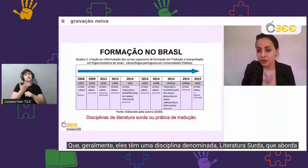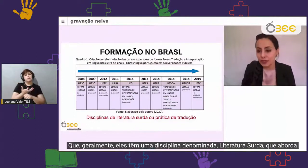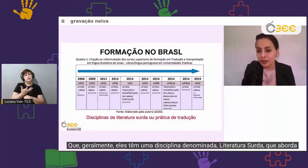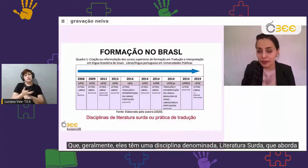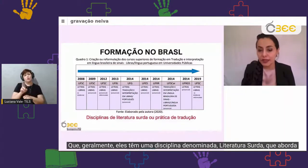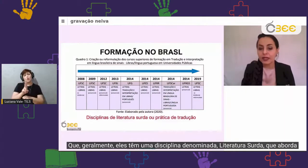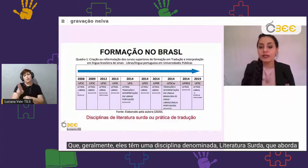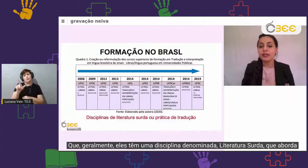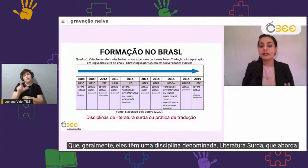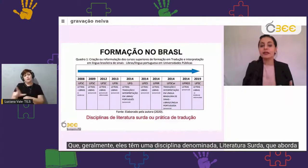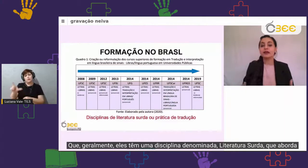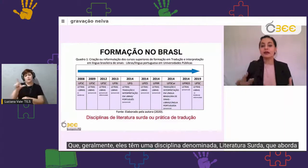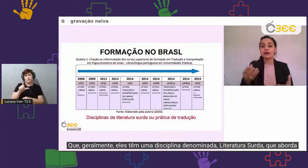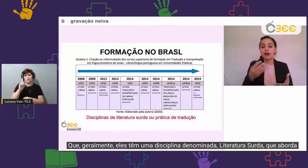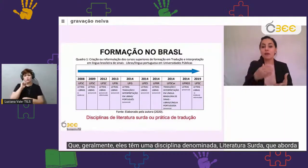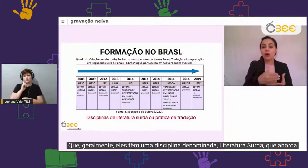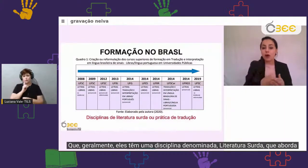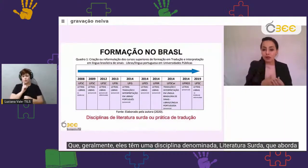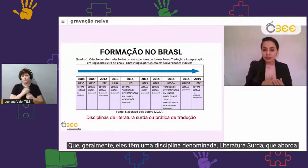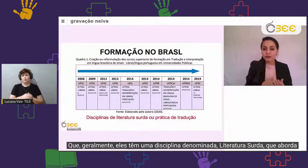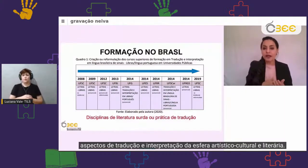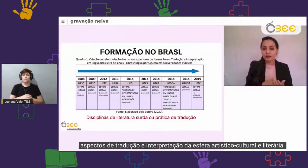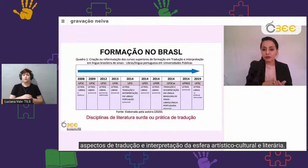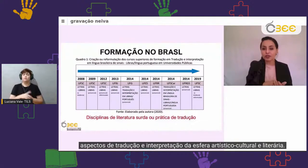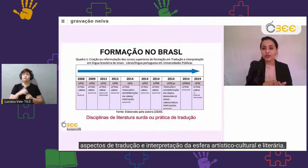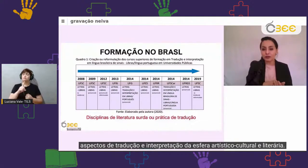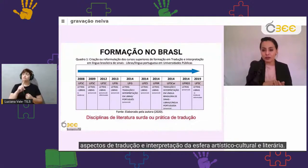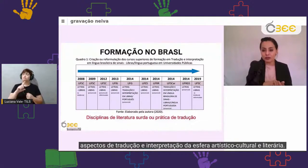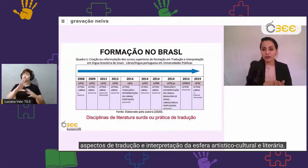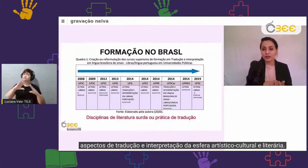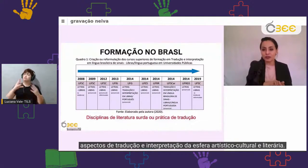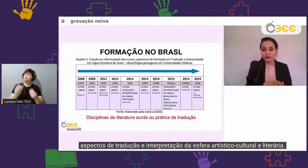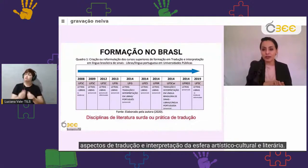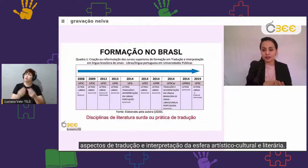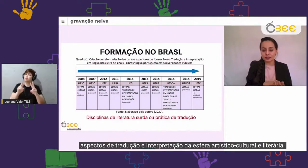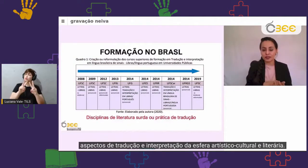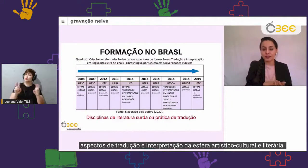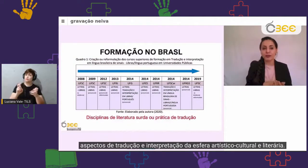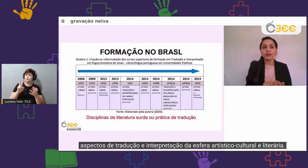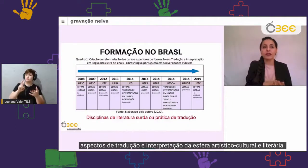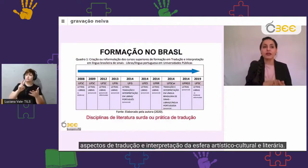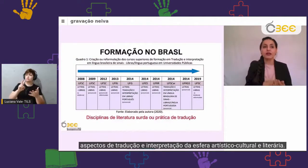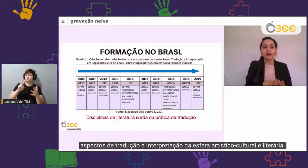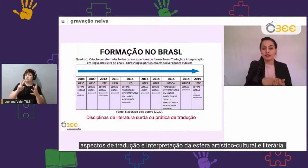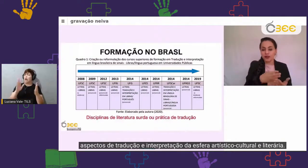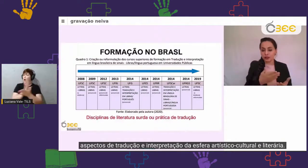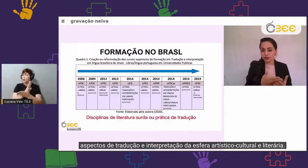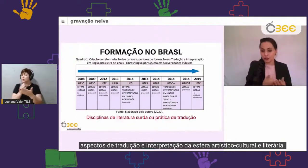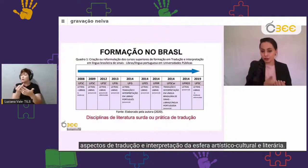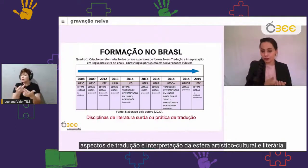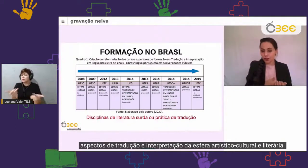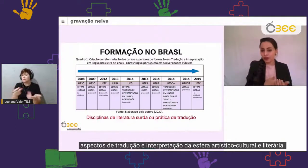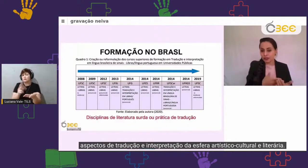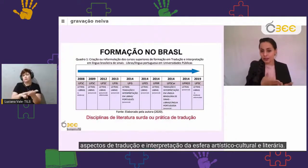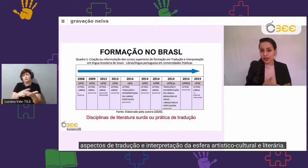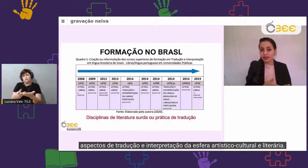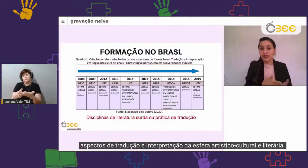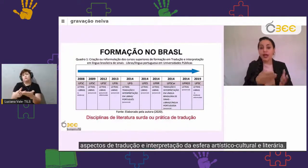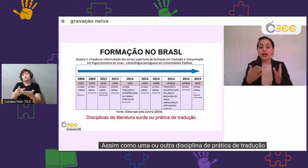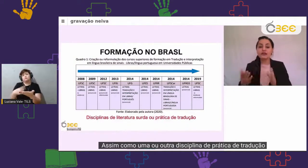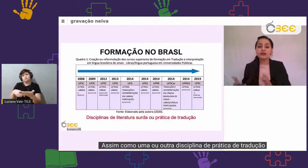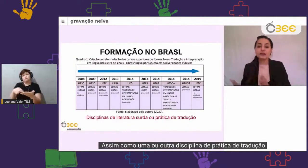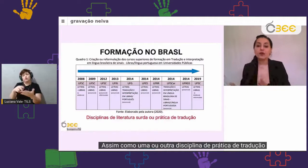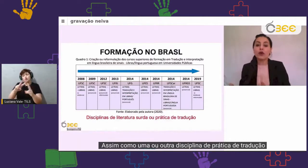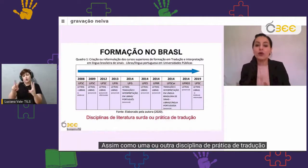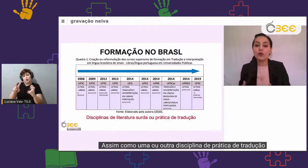literatura surda, que aborda aspectos de tradução, interpretação da esfera artístico-cultural e